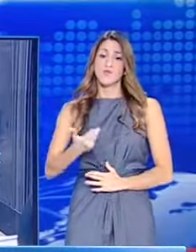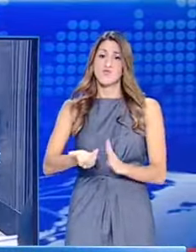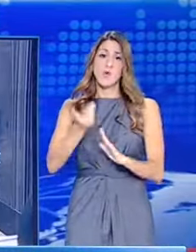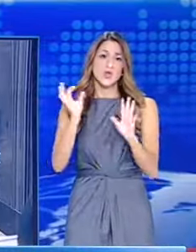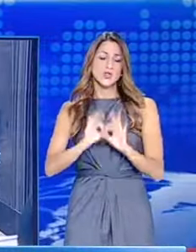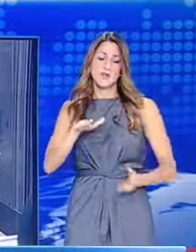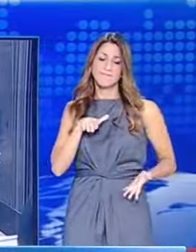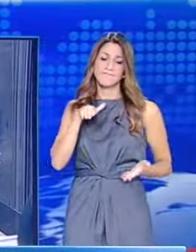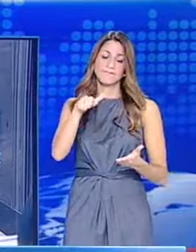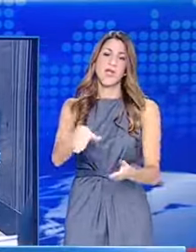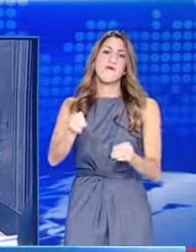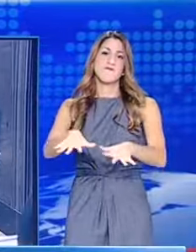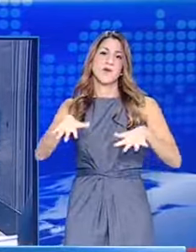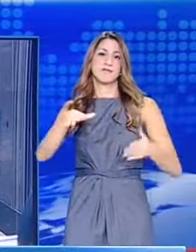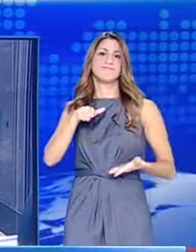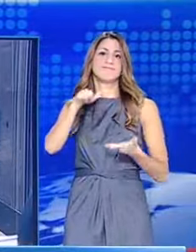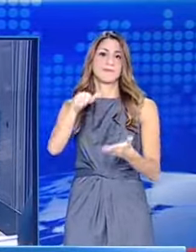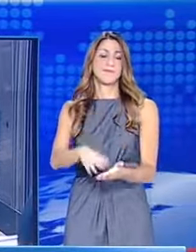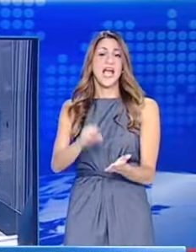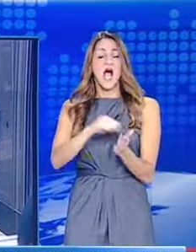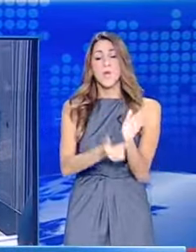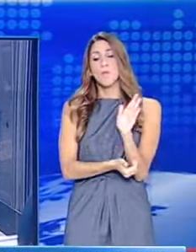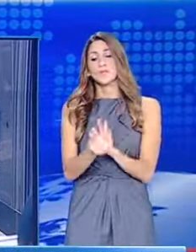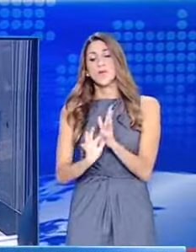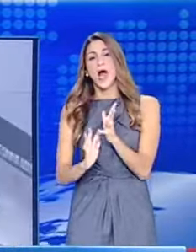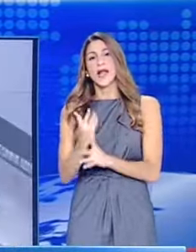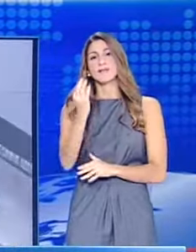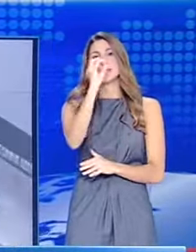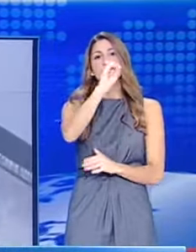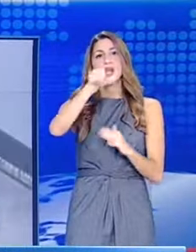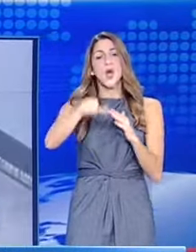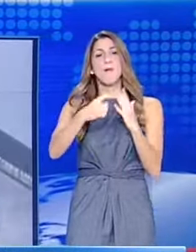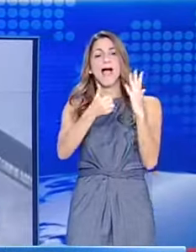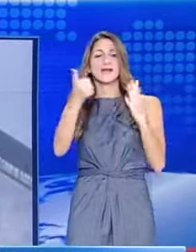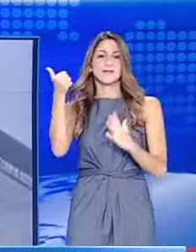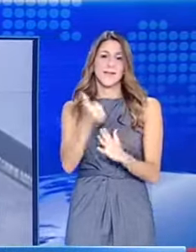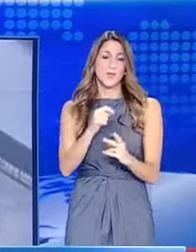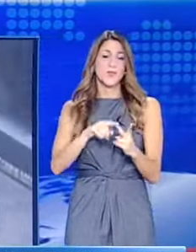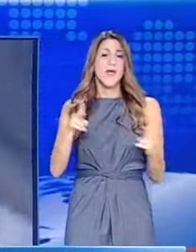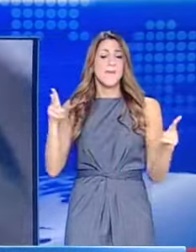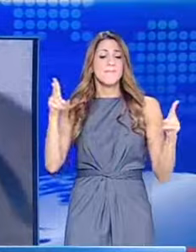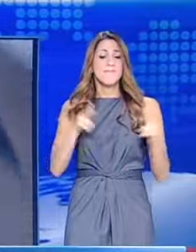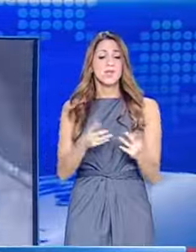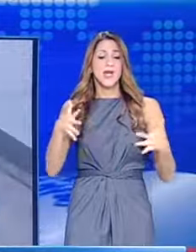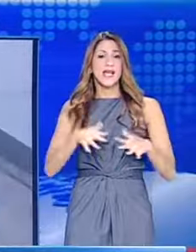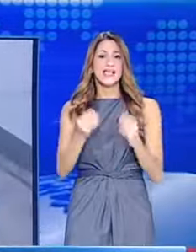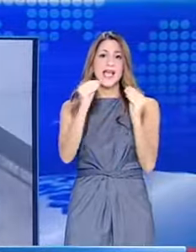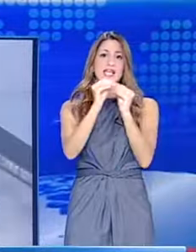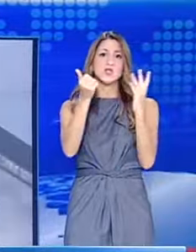προβλέπει επίσης επιστροφή στην ανάπτυξη κατά 0,6% μείωση της ανεργίας στο 26% και μείωση του